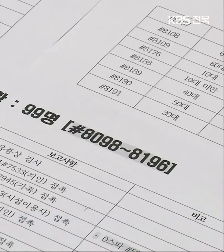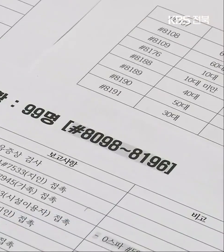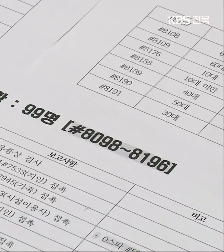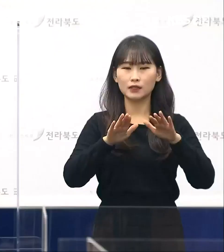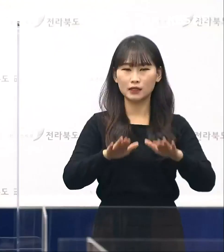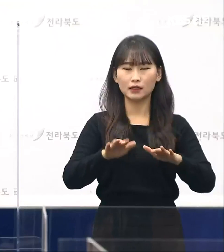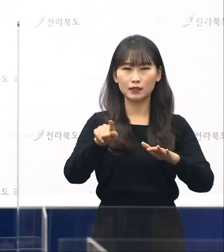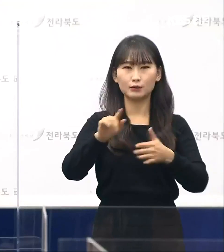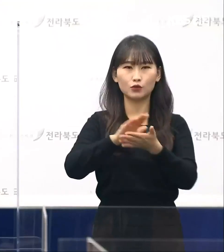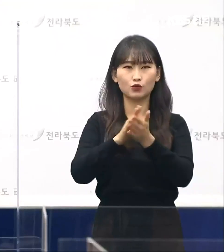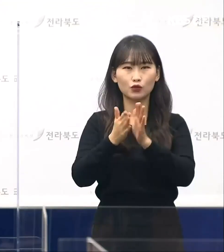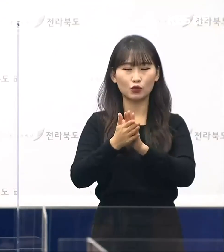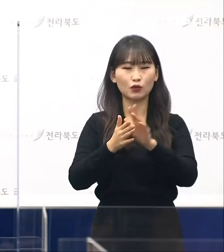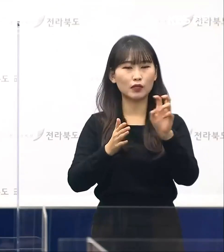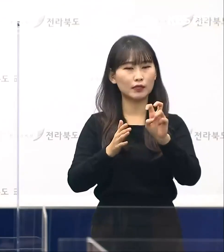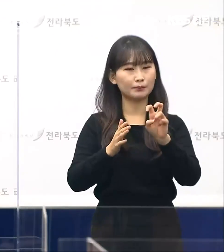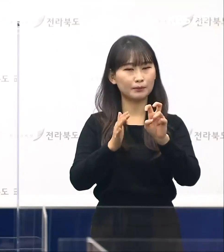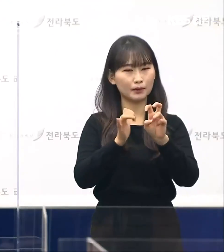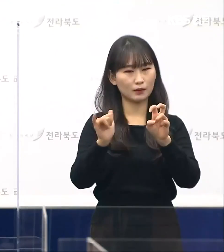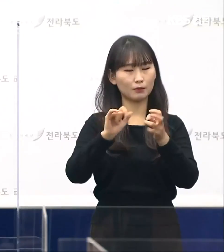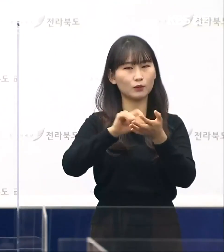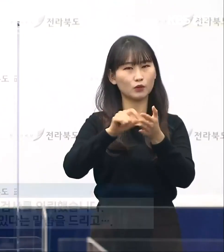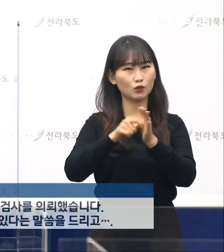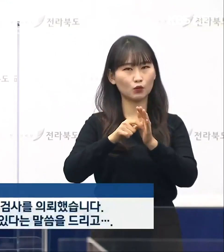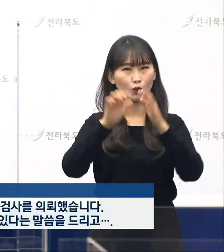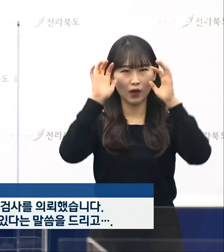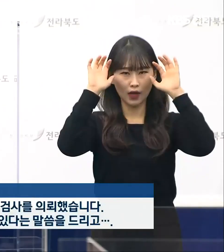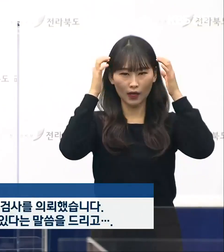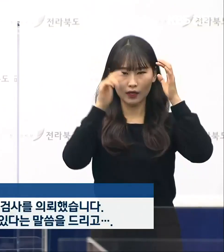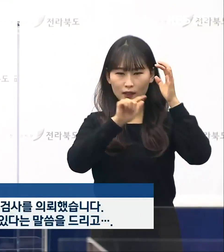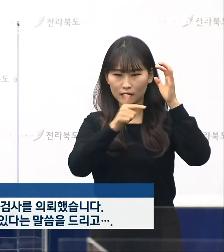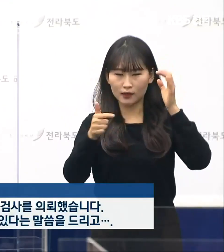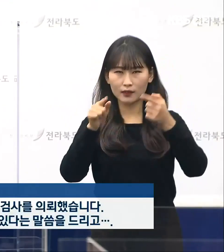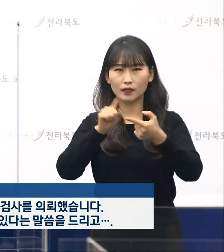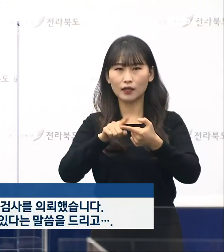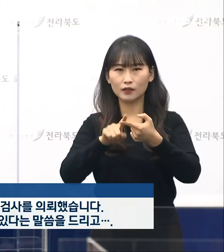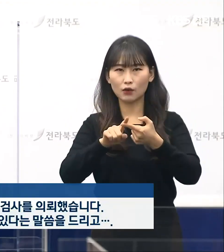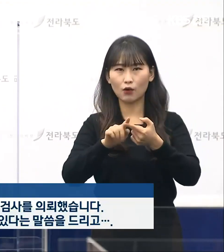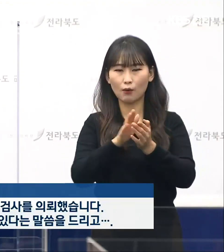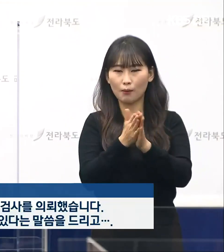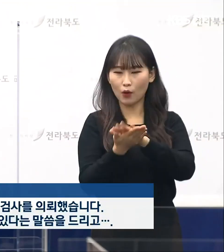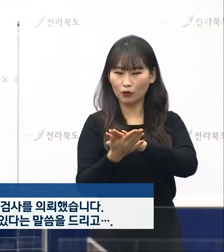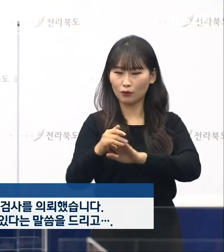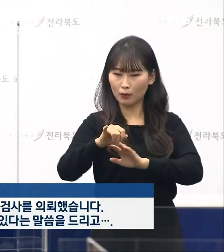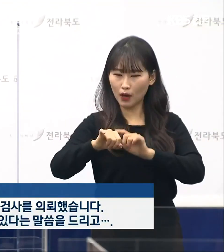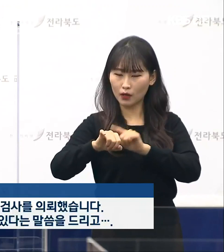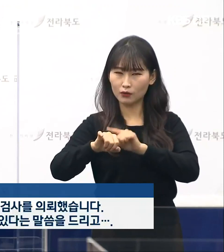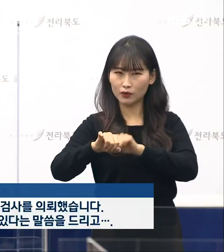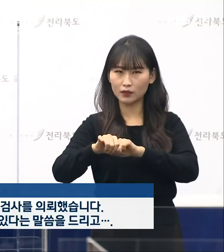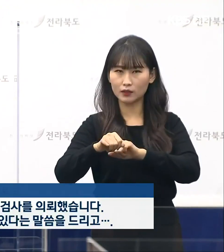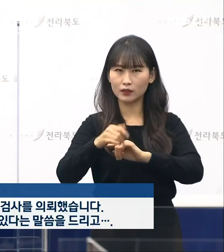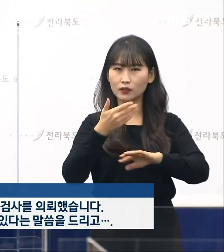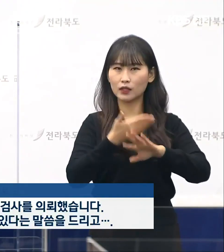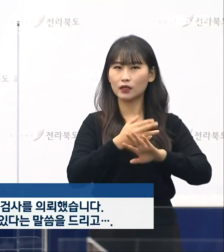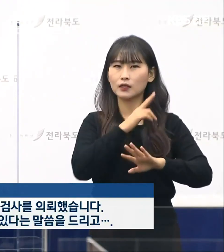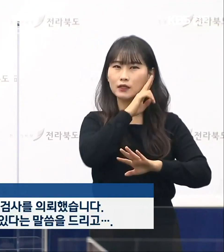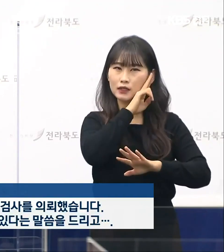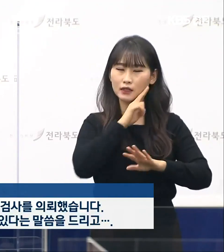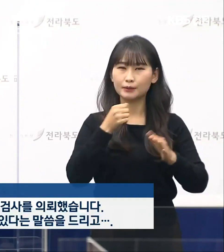의뢰했습니다. 델타 변이가 아닌 다른 변이가 의심이 돼서 검사를 의뢰를